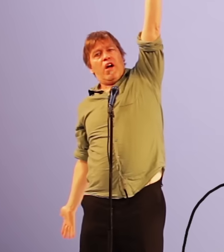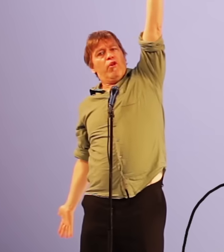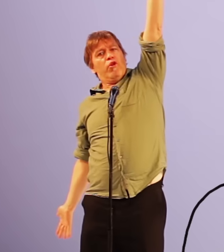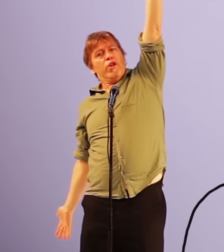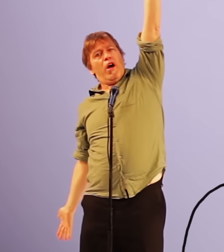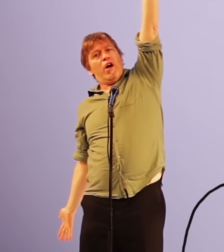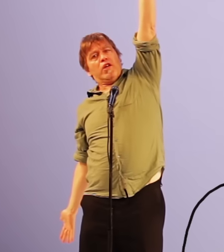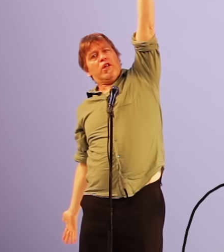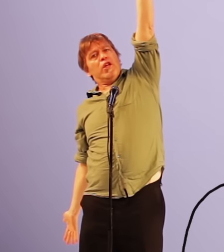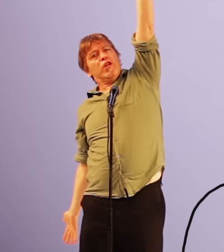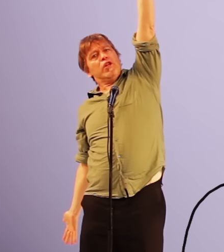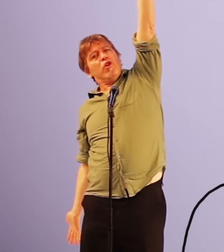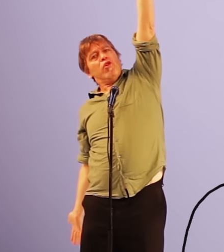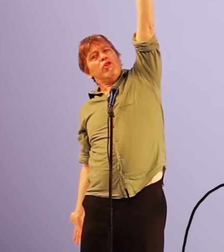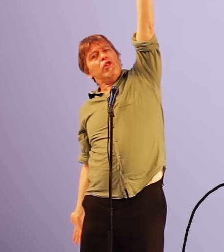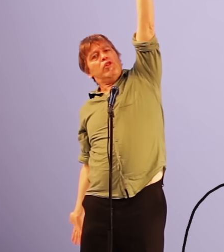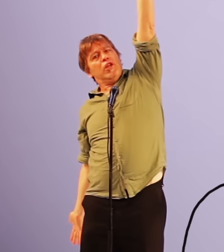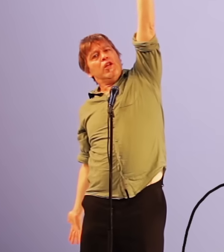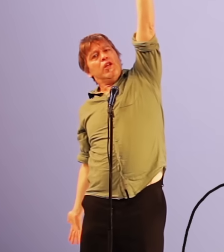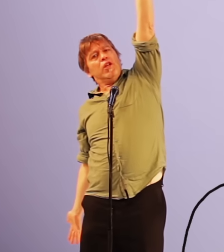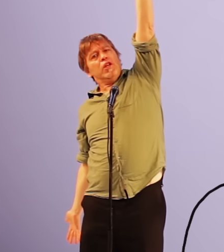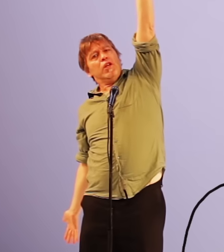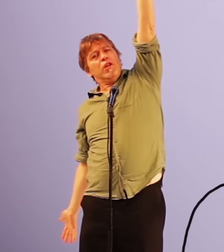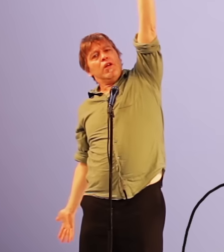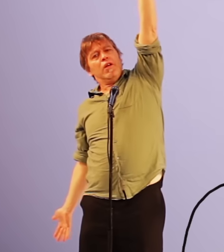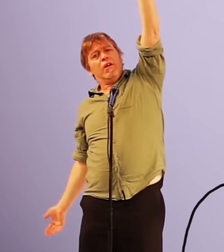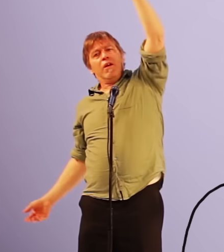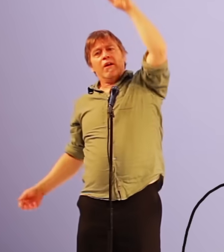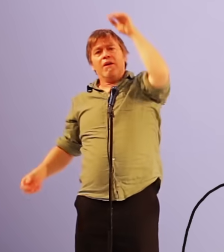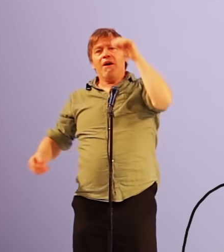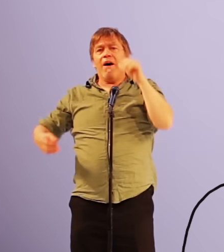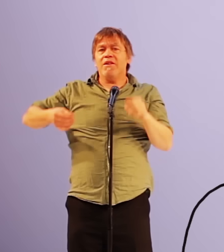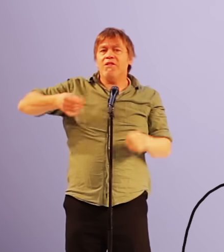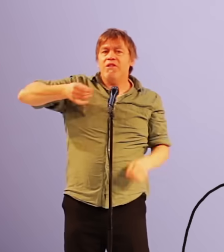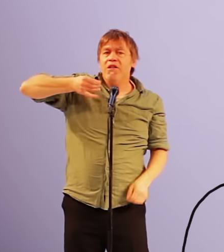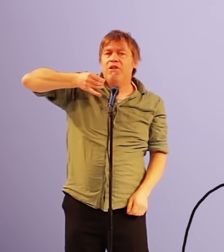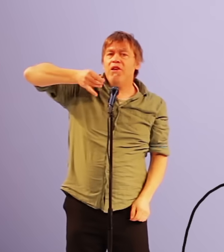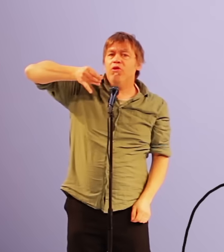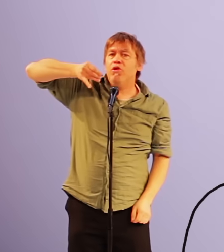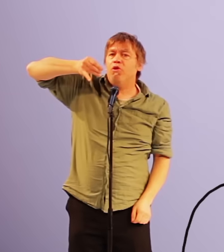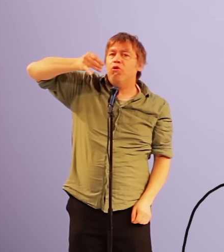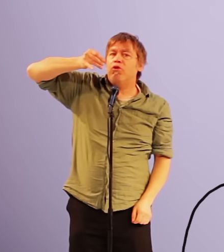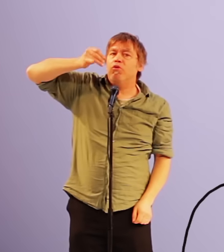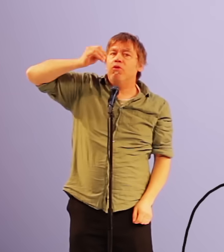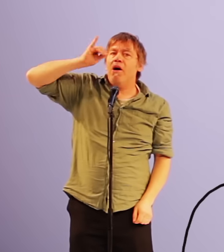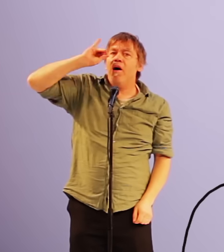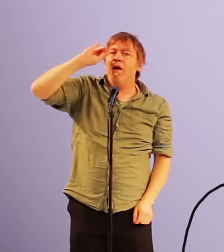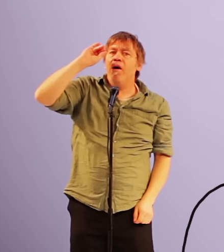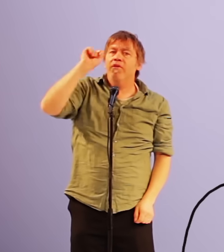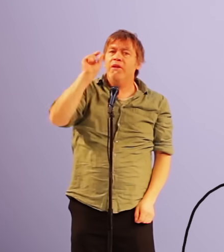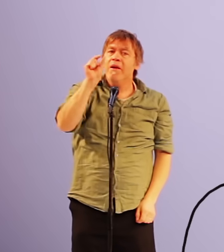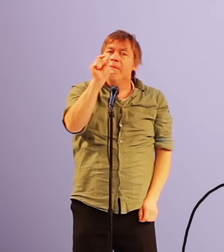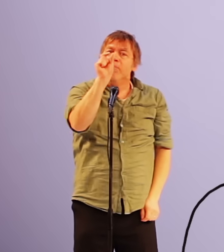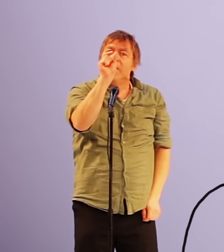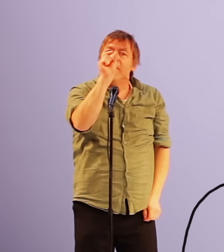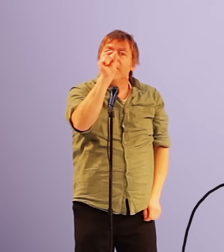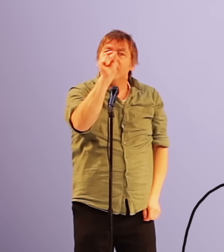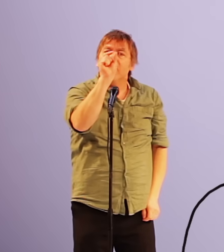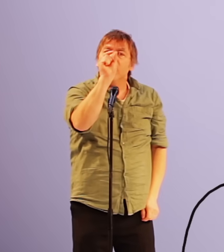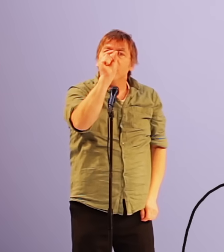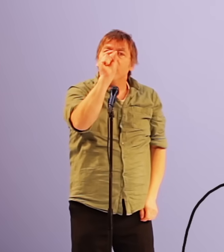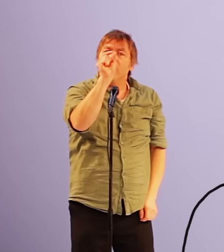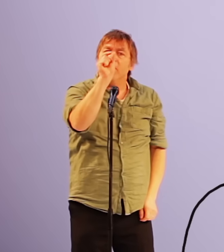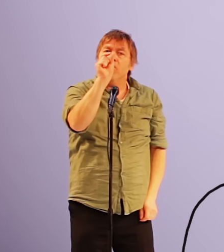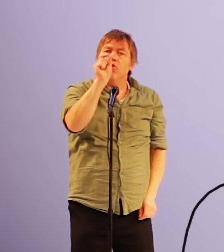valtavia sanoja kirjoitti. Ja sitten joi torttukahaavit,